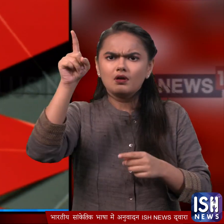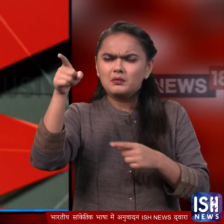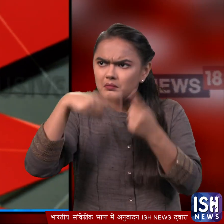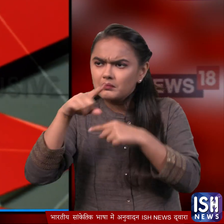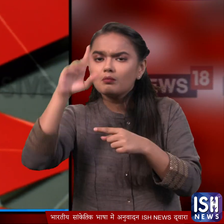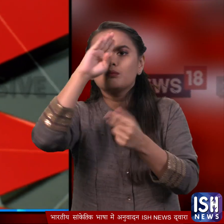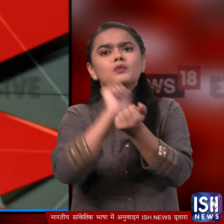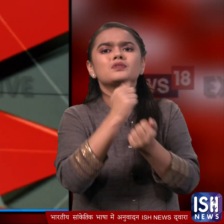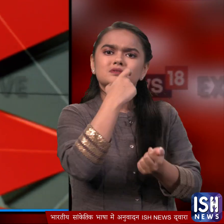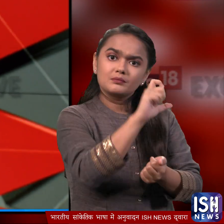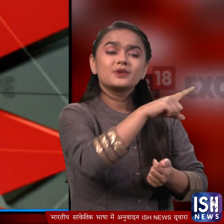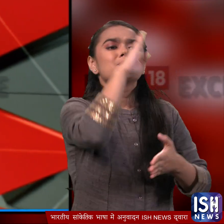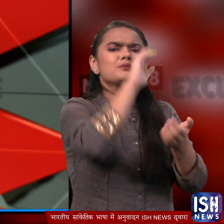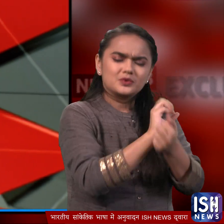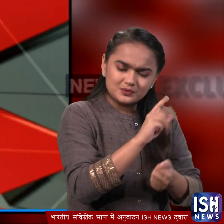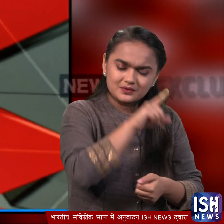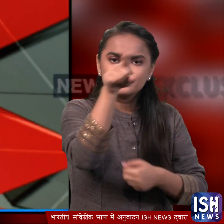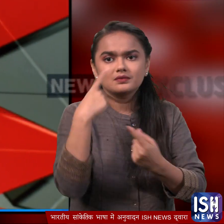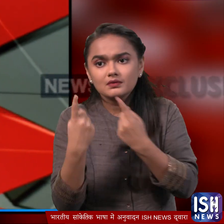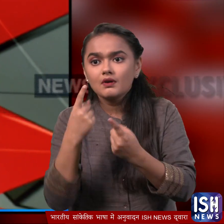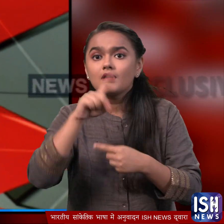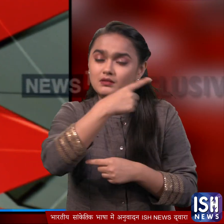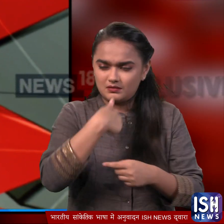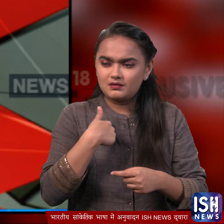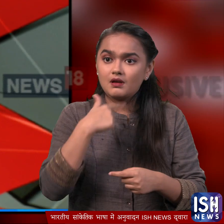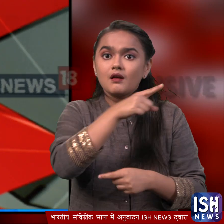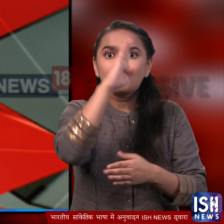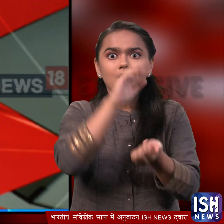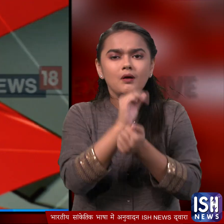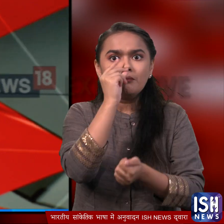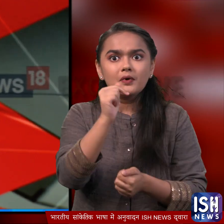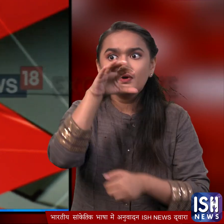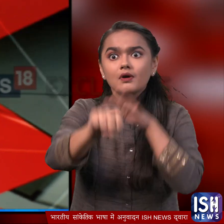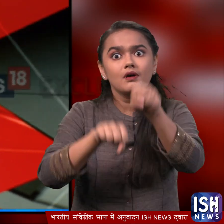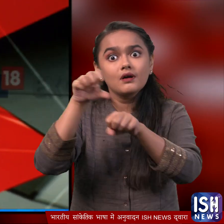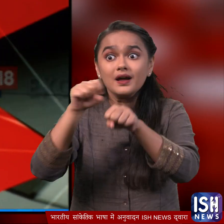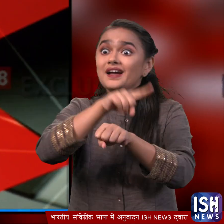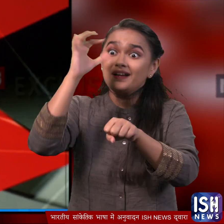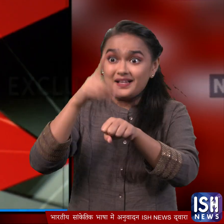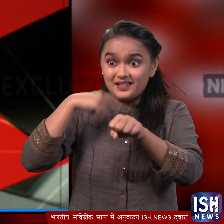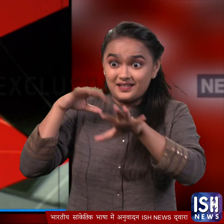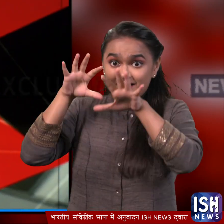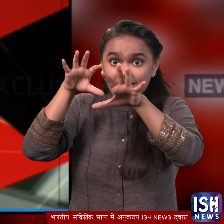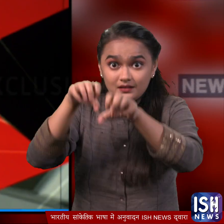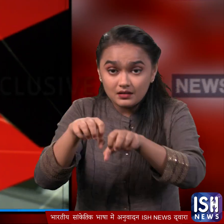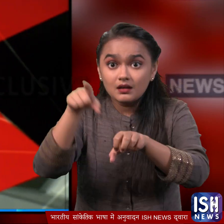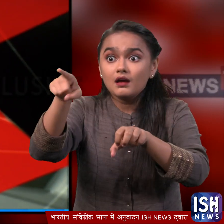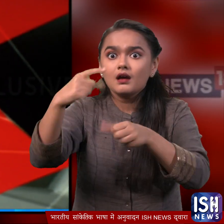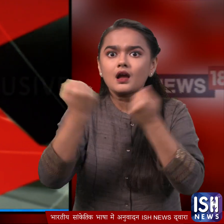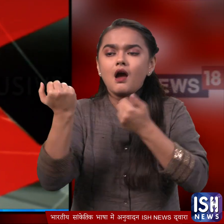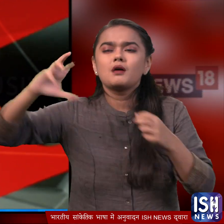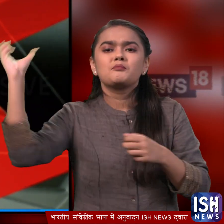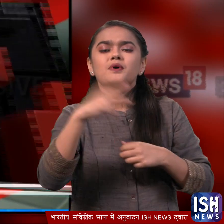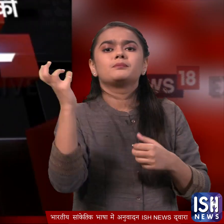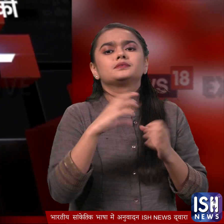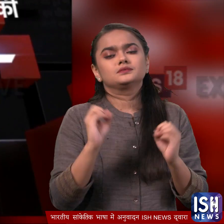में दर्ज कराई थी, जिसकी जांच के बाद पुलिस ने बदमाशों की पहचान का दावा किया और जब आरोपियों को पकड़ने के लिए पुलिस गई तो मोहल्ले के लोगों ने पुलिस की गाड़ी